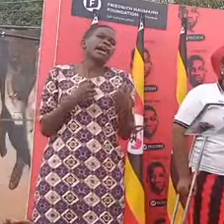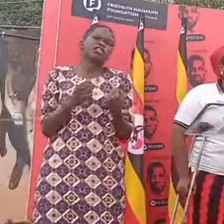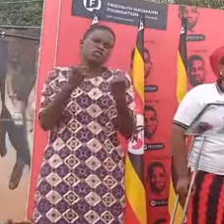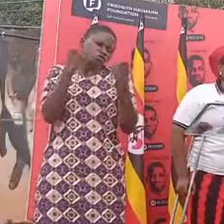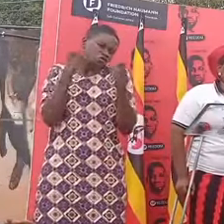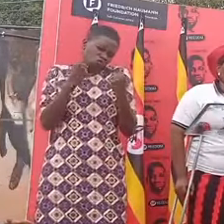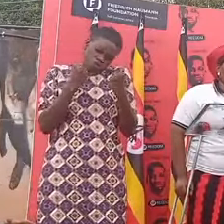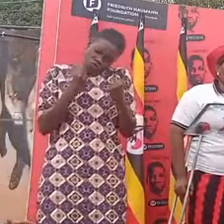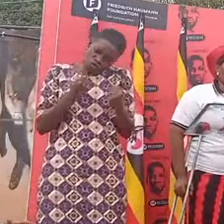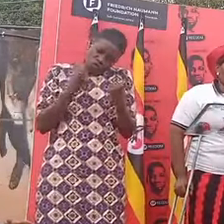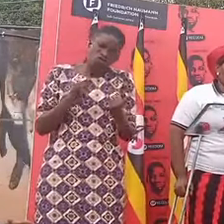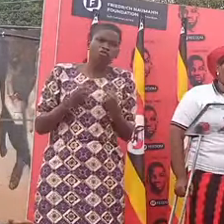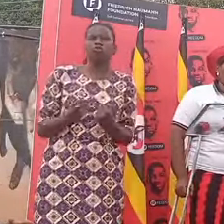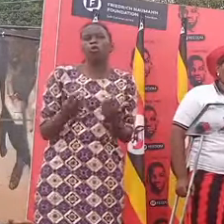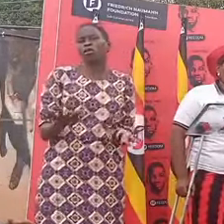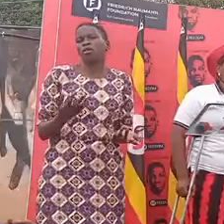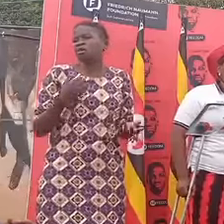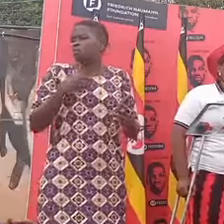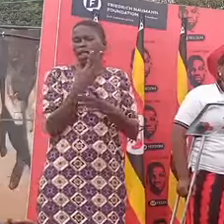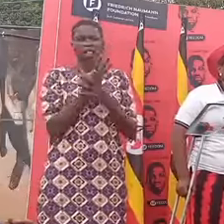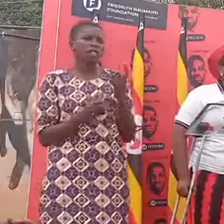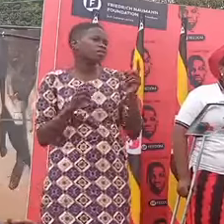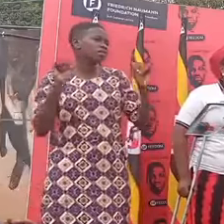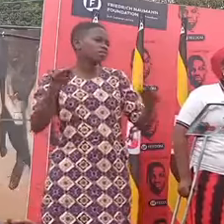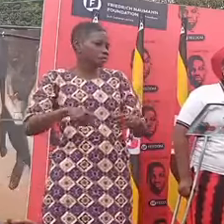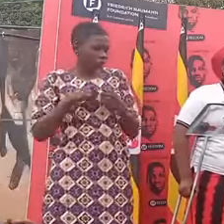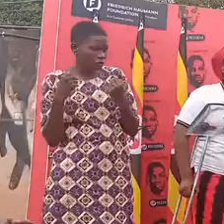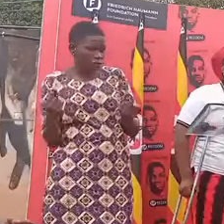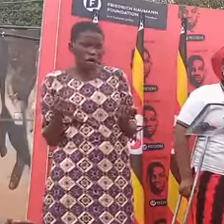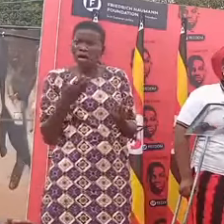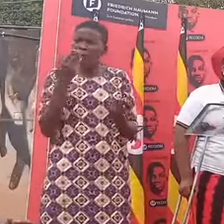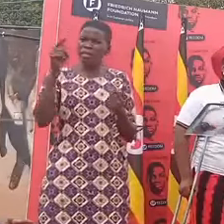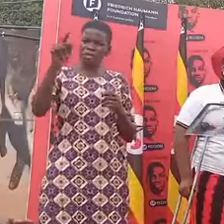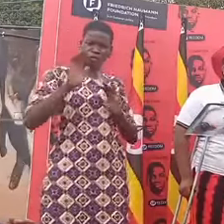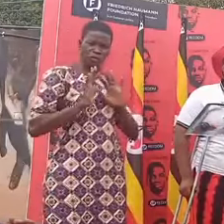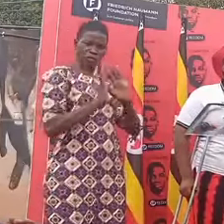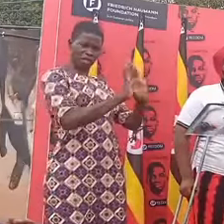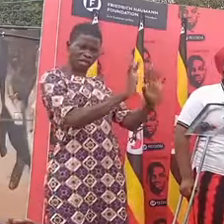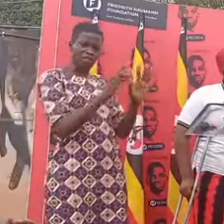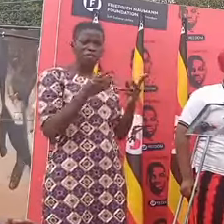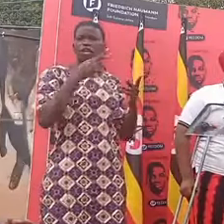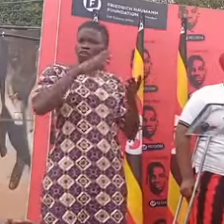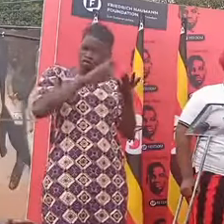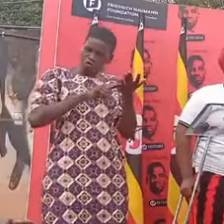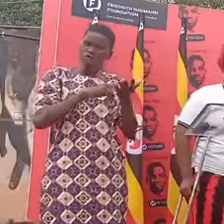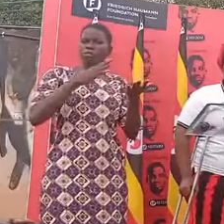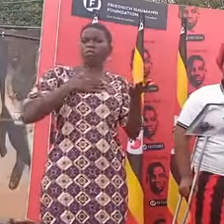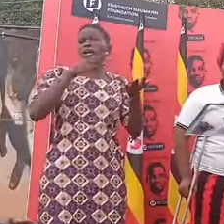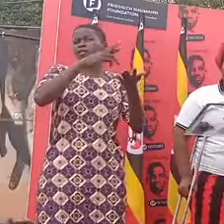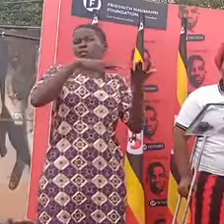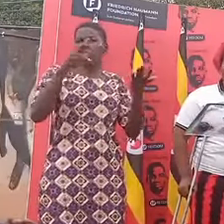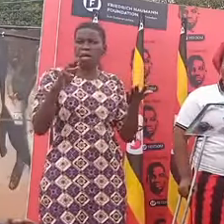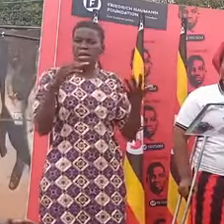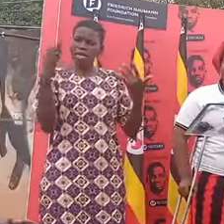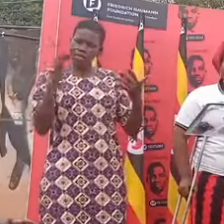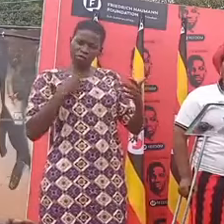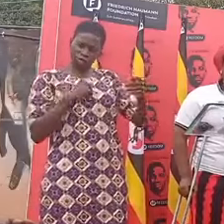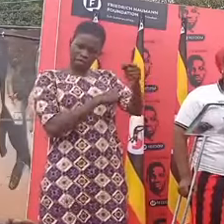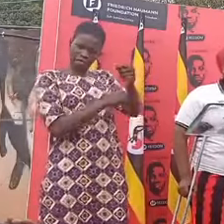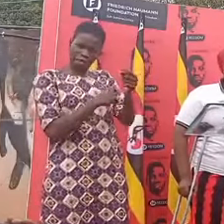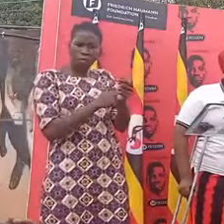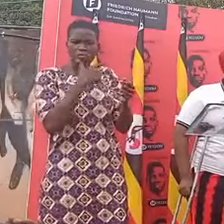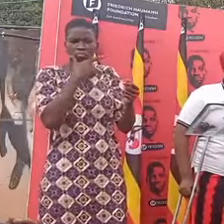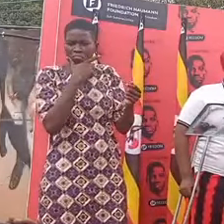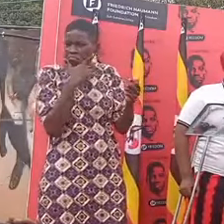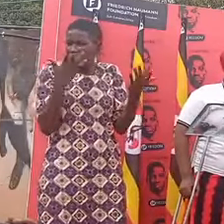nga ne tukozesa eddembe lyaffe. Kubanga simanyi oba okuwagira Kyagulanyi nti omuntu aba alina omusango gwazizza. Nze